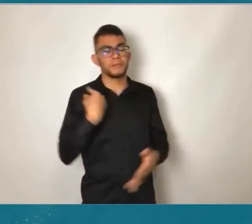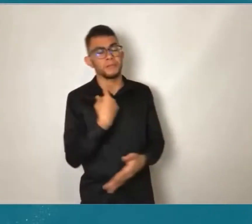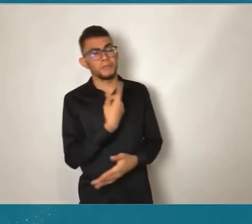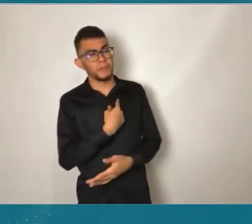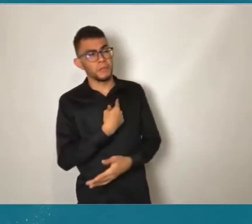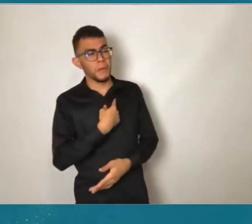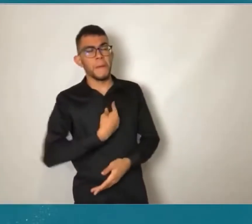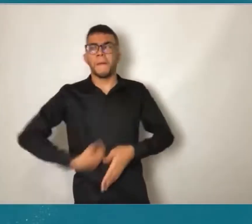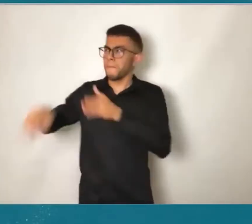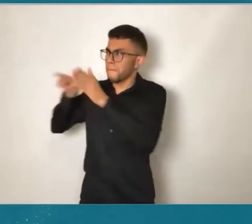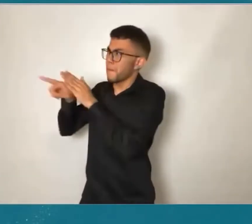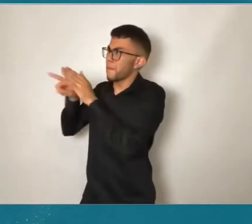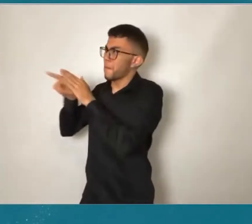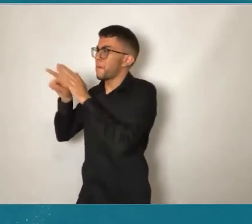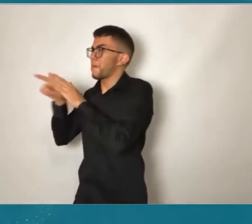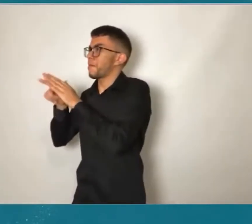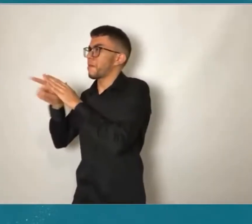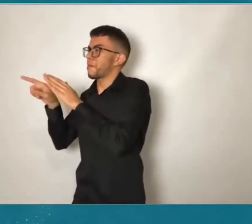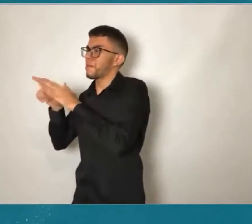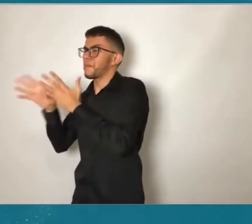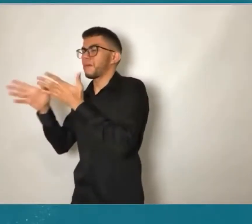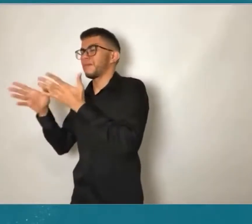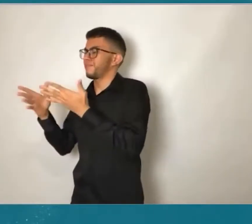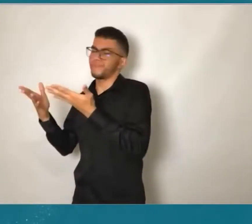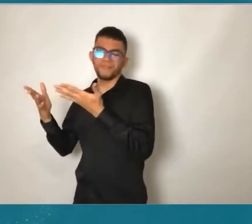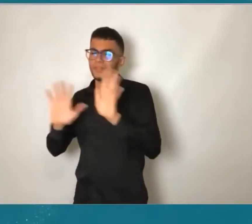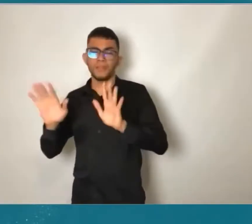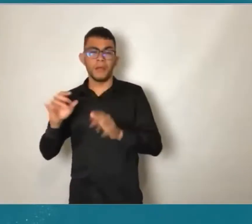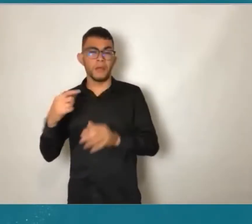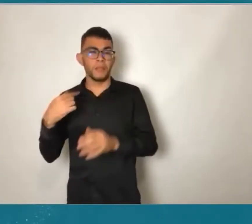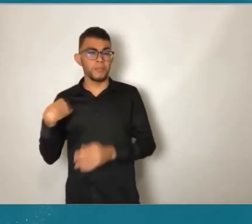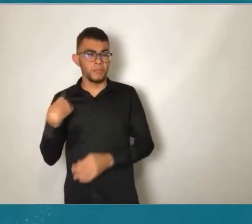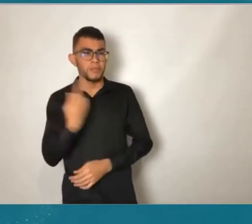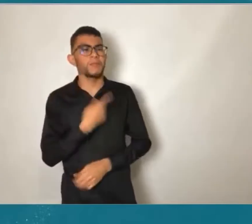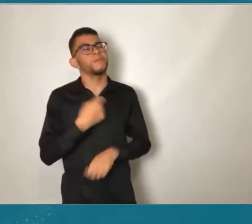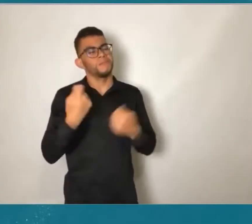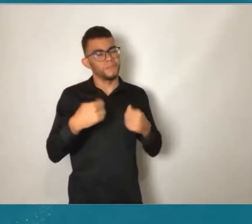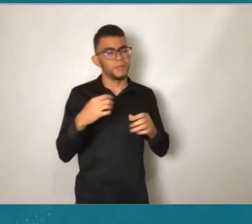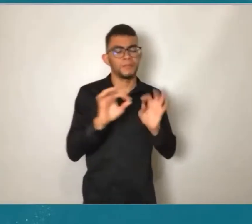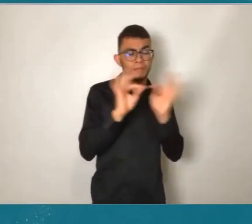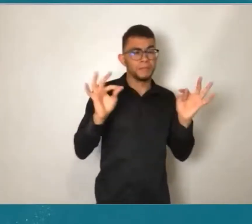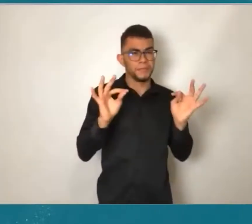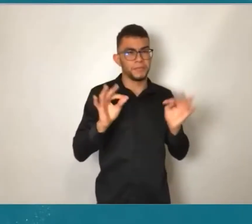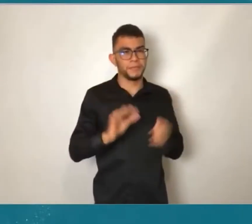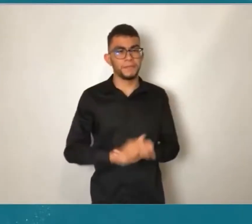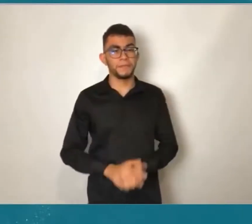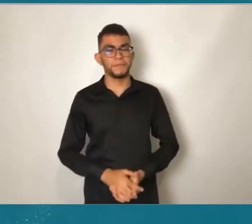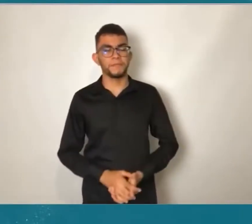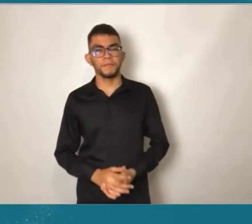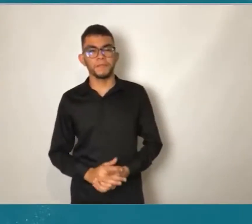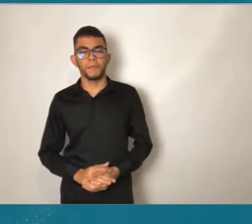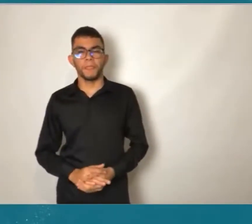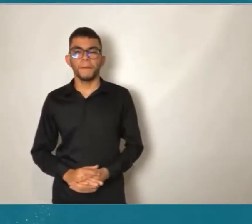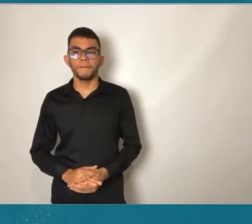de você, né, vai nascer um ente santo. Você vai pensar duas